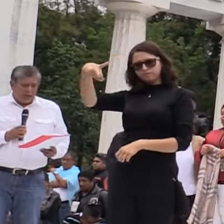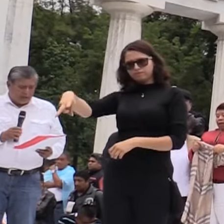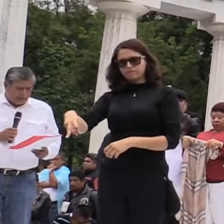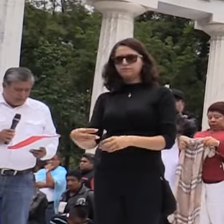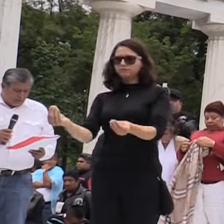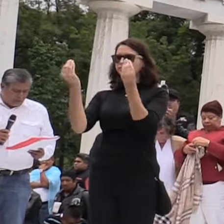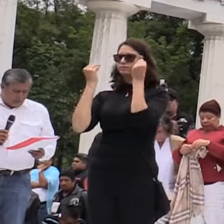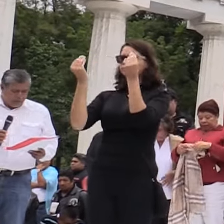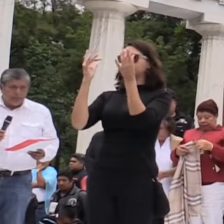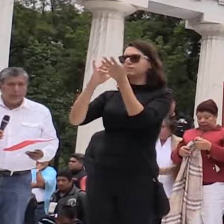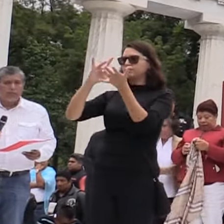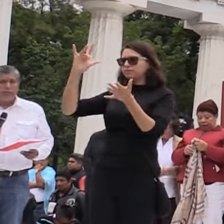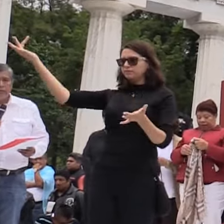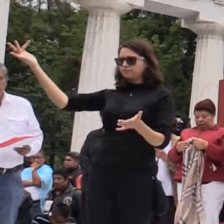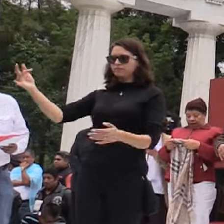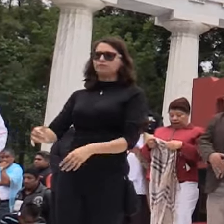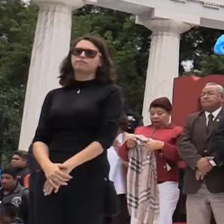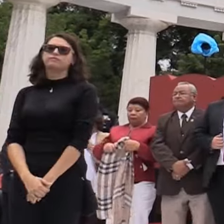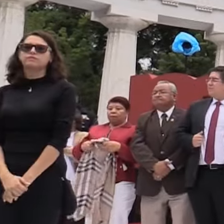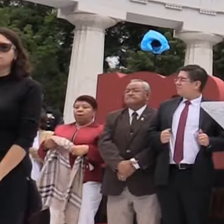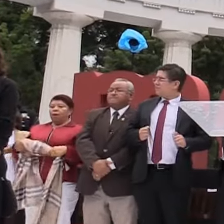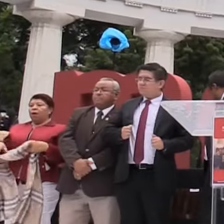Muchas gracias.